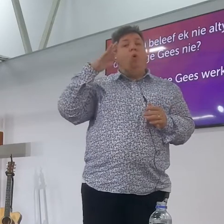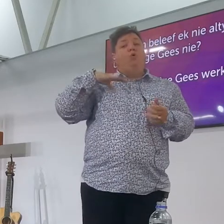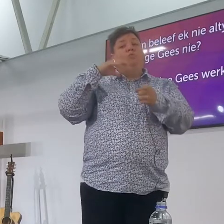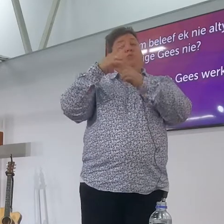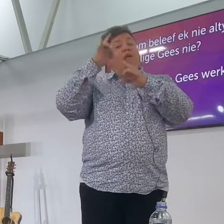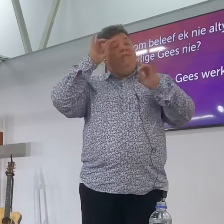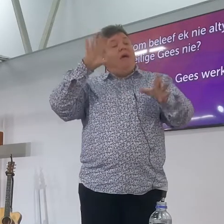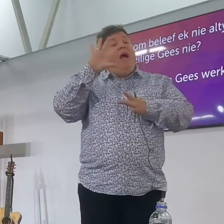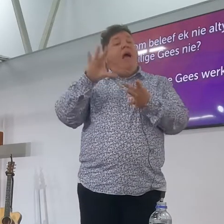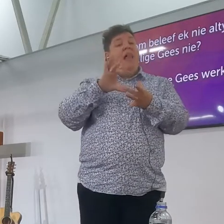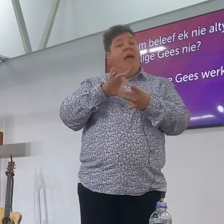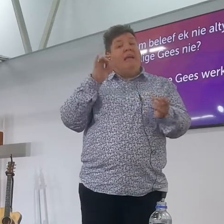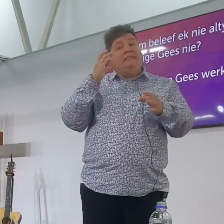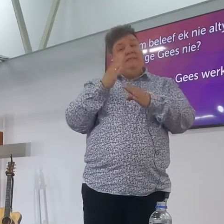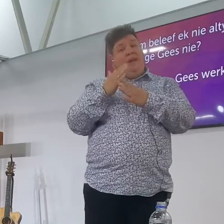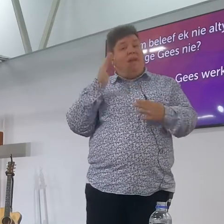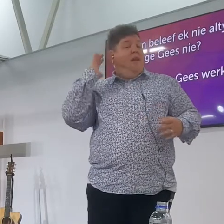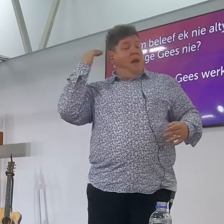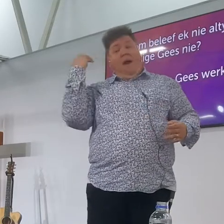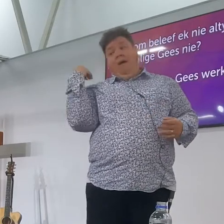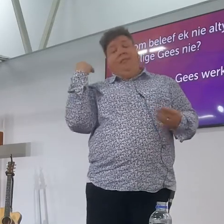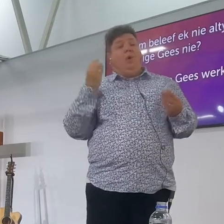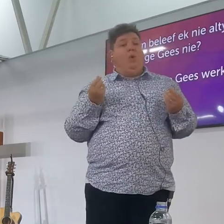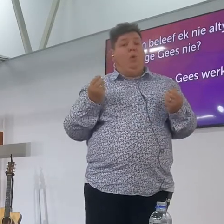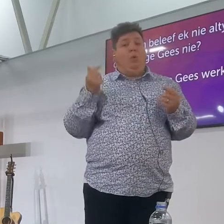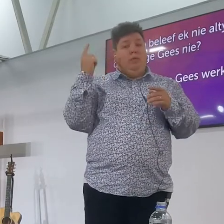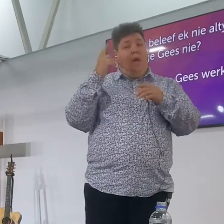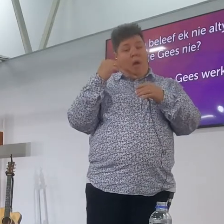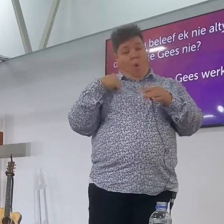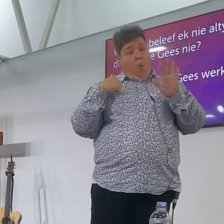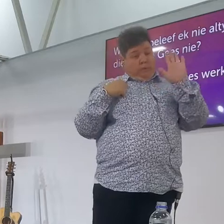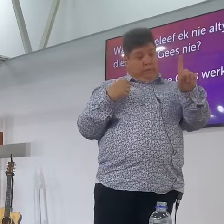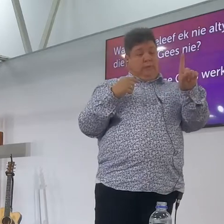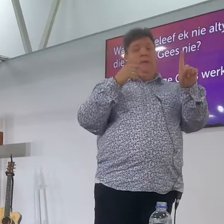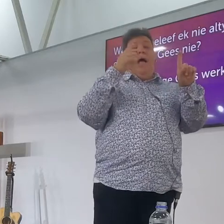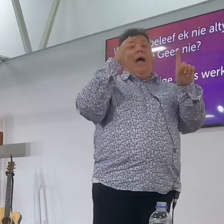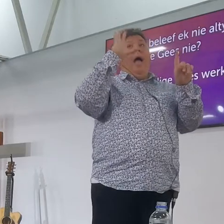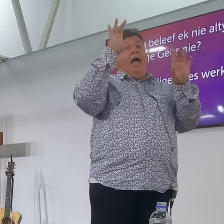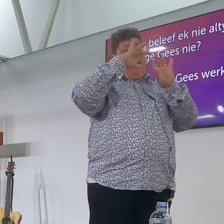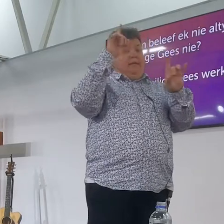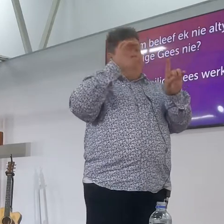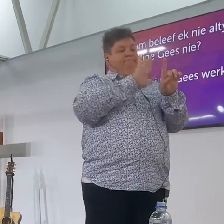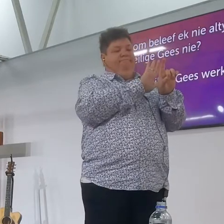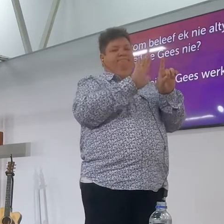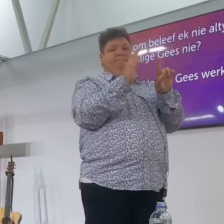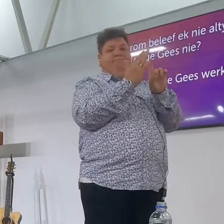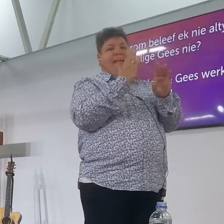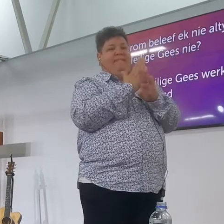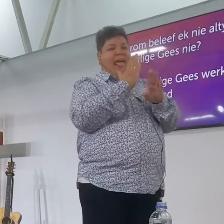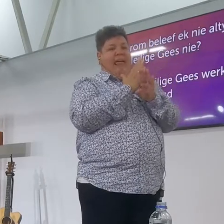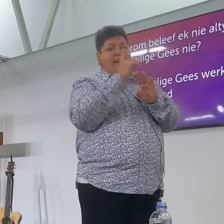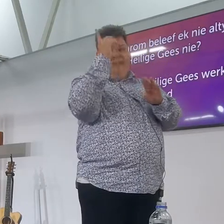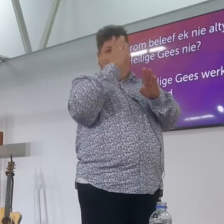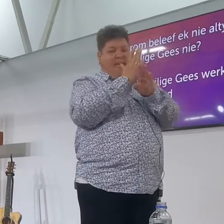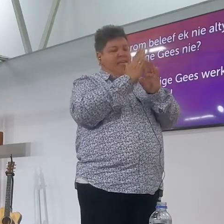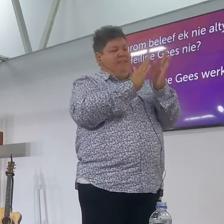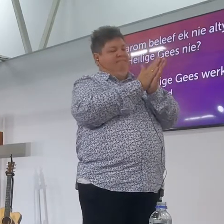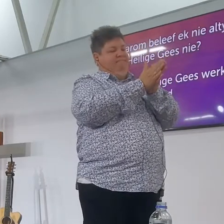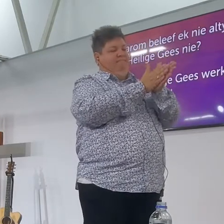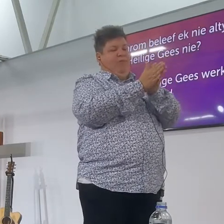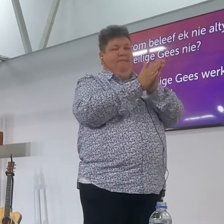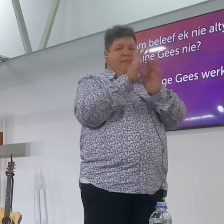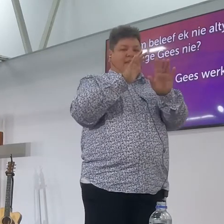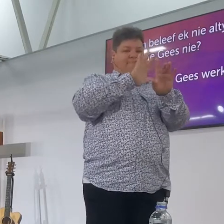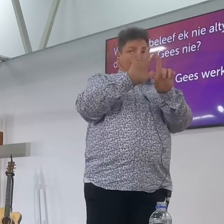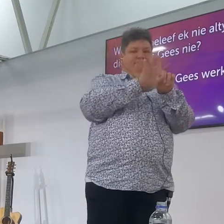Heilige Gees werk op die agtergrond in ons lewe. Die Heilige Gees werk op die agtergrond, die Heilige Gees is nie die hele tyd, hoorie, dis ek wat nou werk,